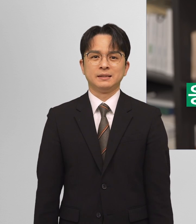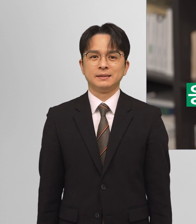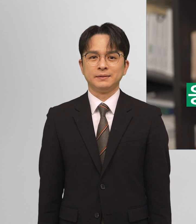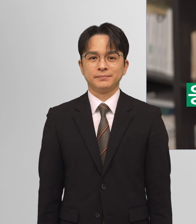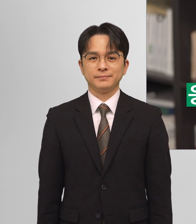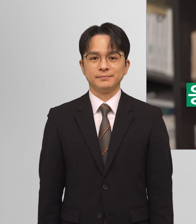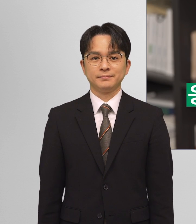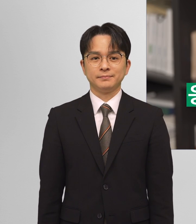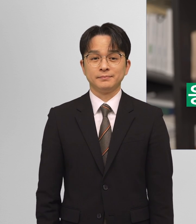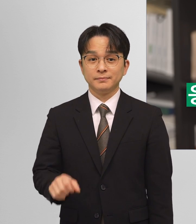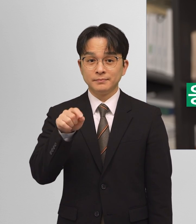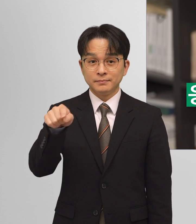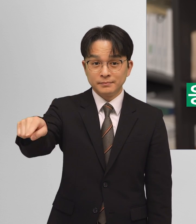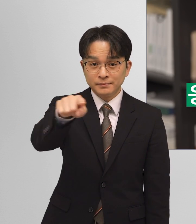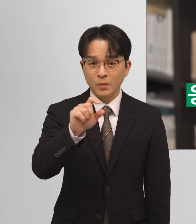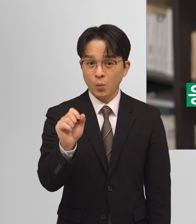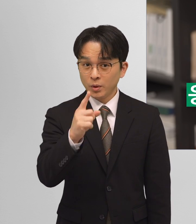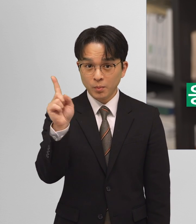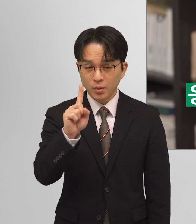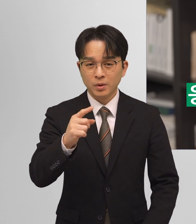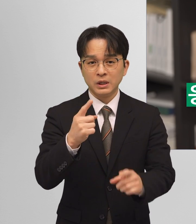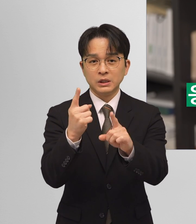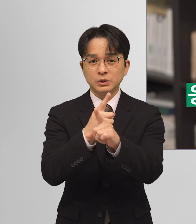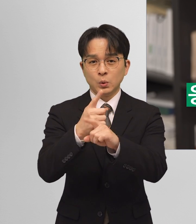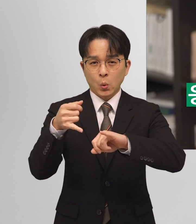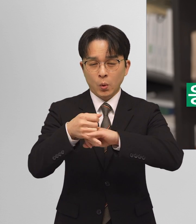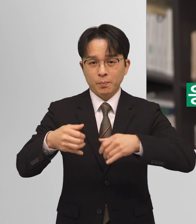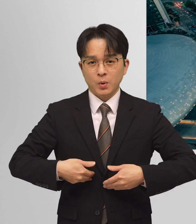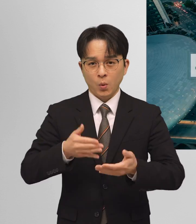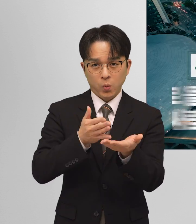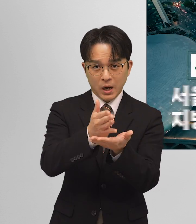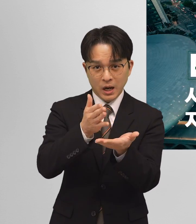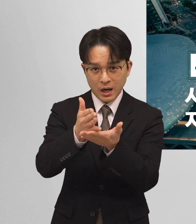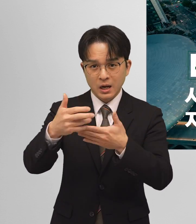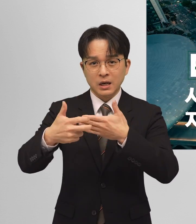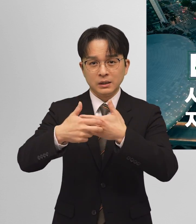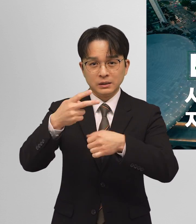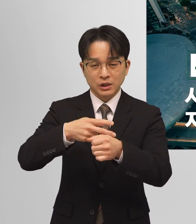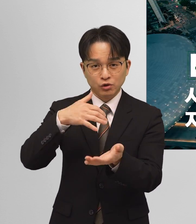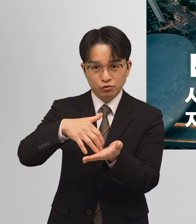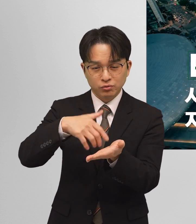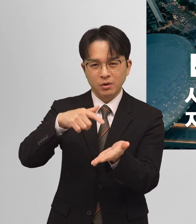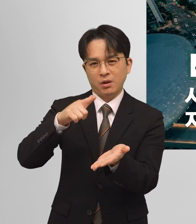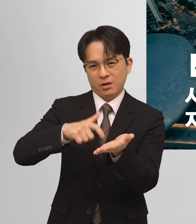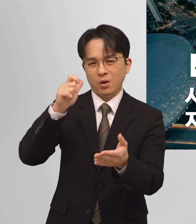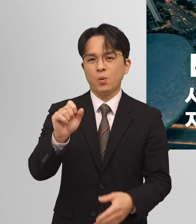큰 이유는 병원과 필수 의료 인력의 부족이라고 할 수 있습니다.